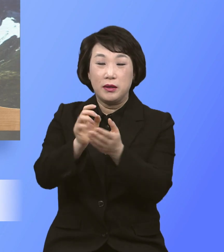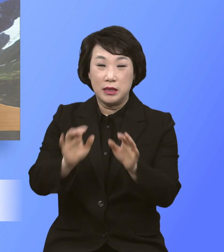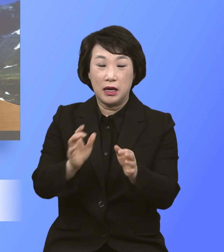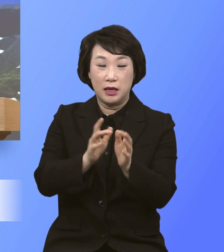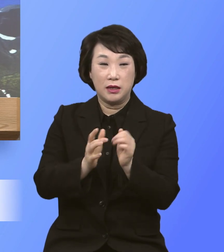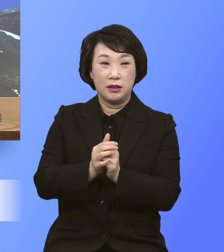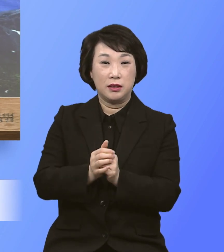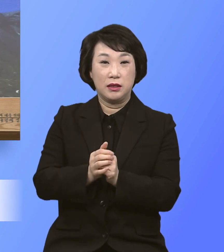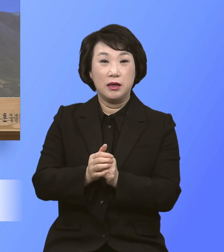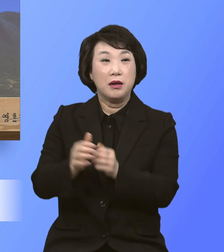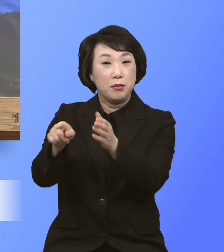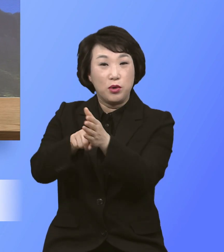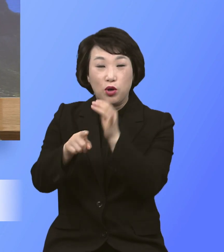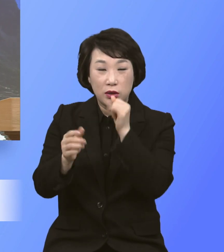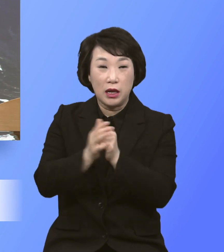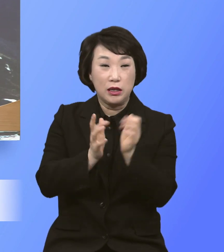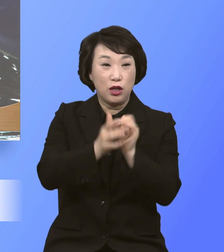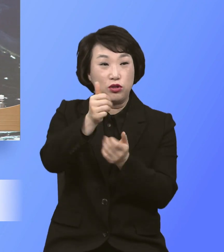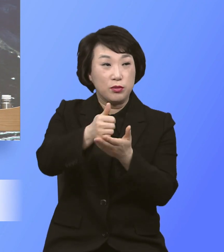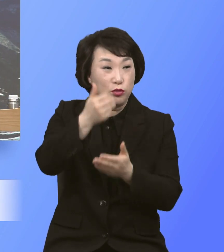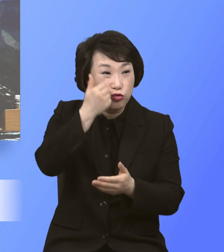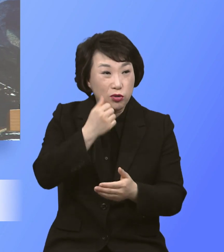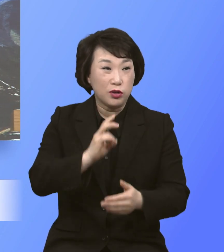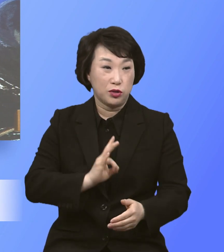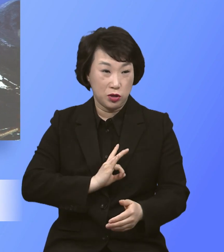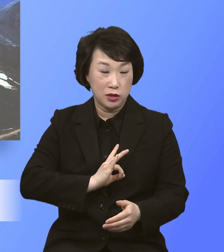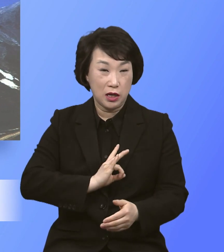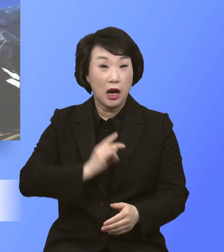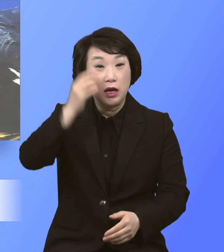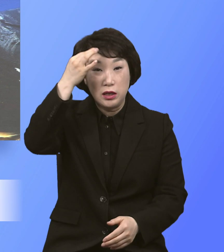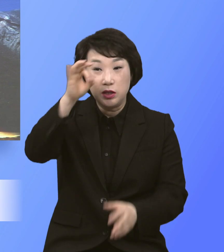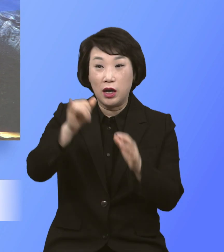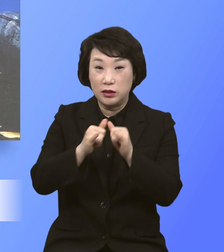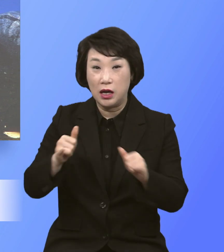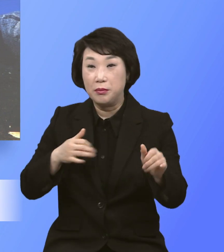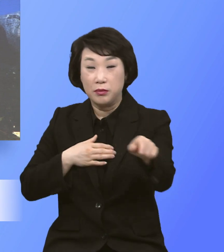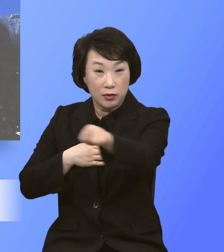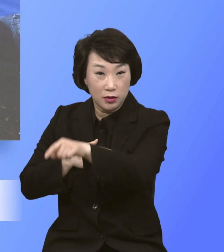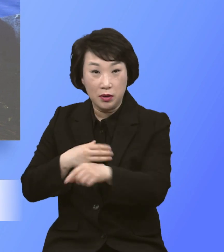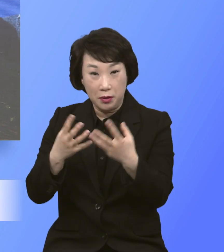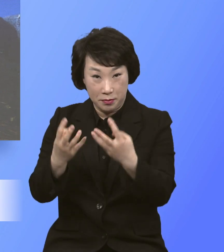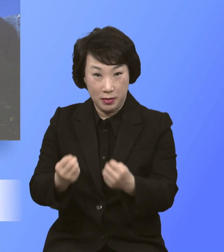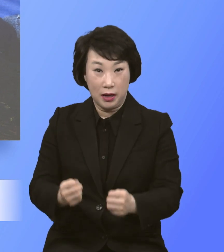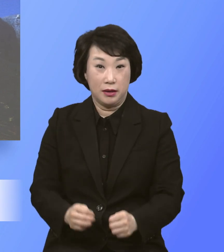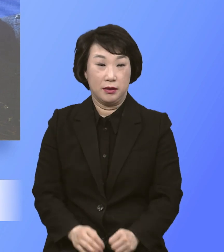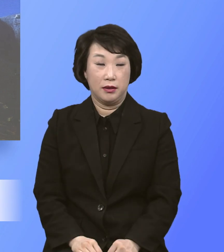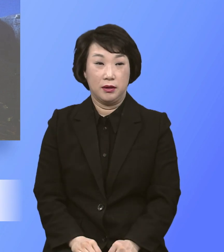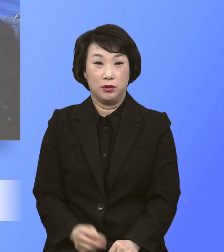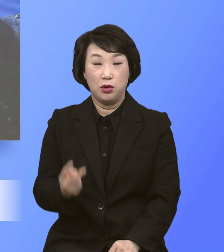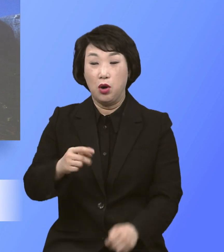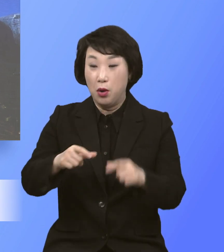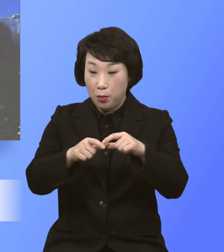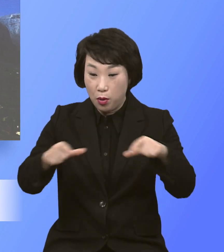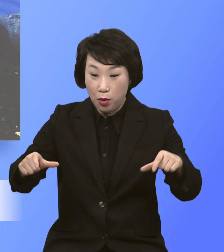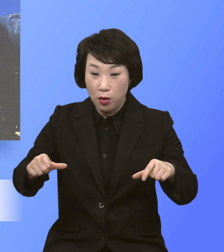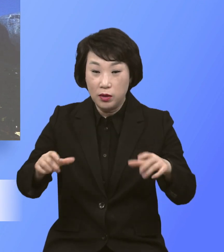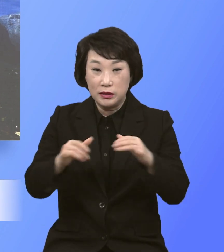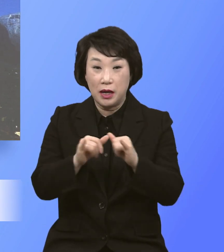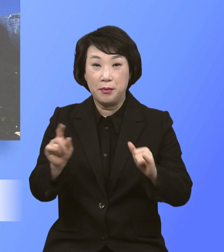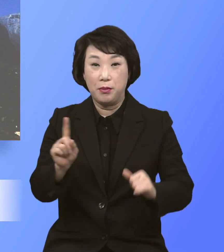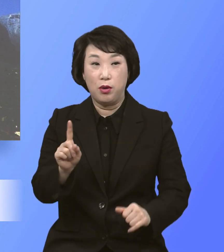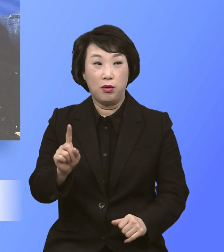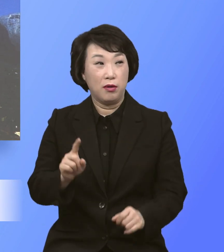하나의 선지자 정도로 인정하는 사람들이 봤고, 그저 보통